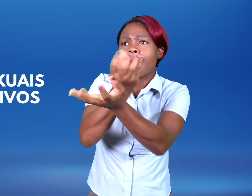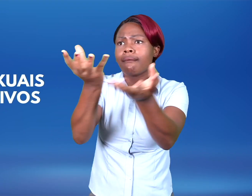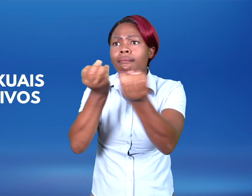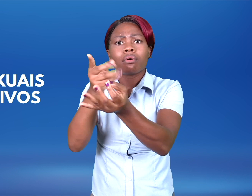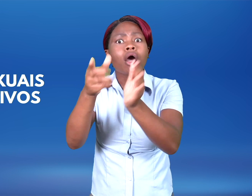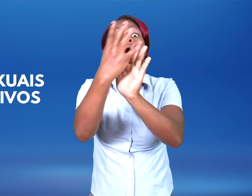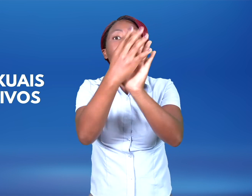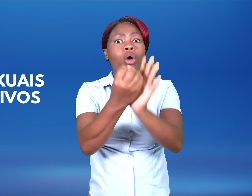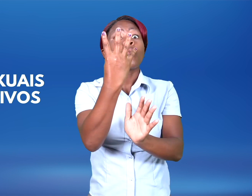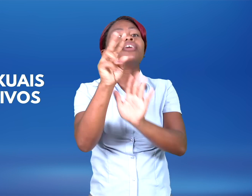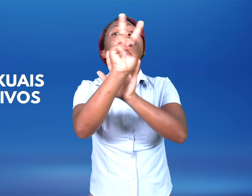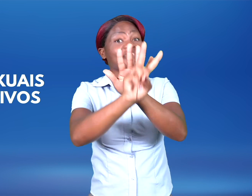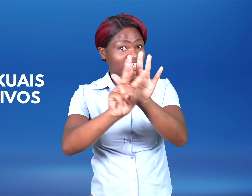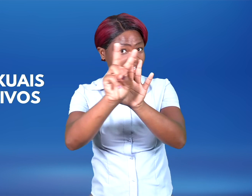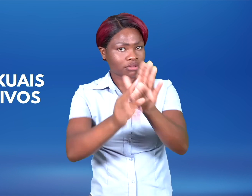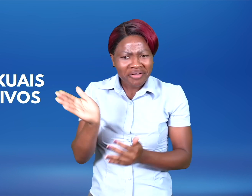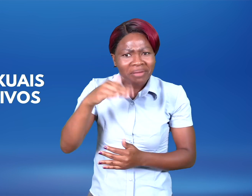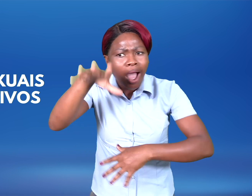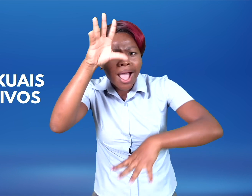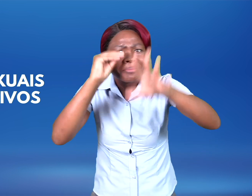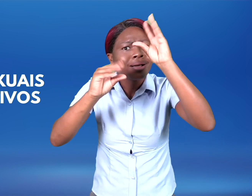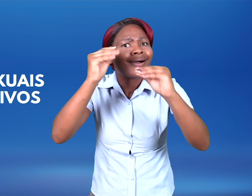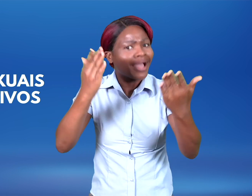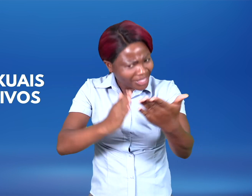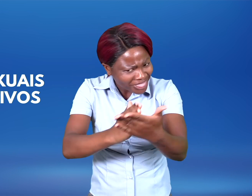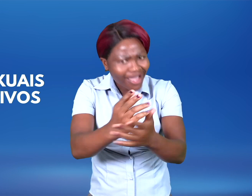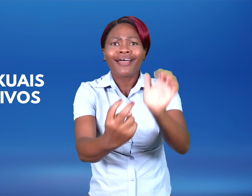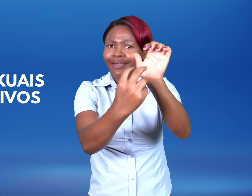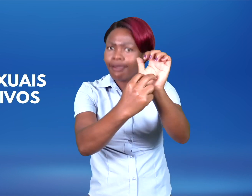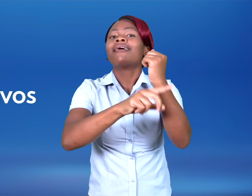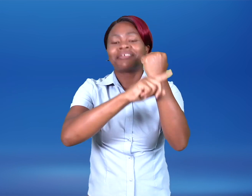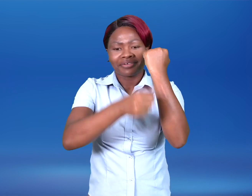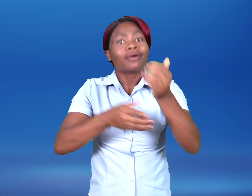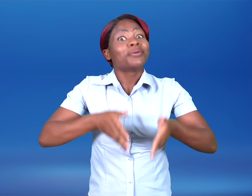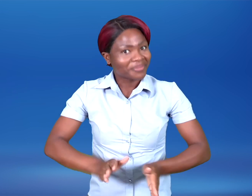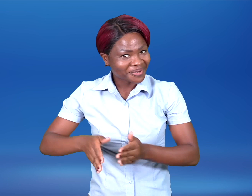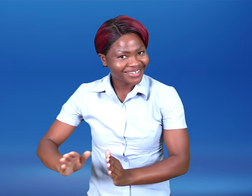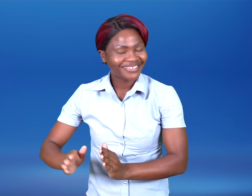Olá! Você vai aprender sobre os direitos sexuais e reprodutivos.